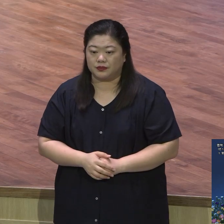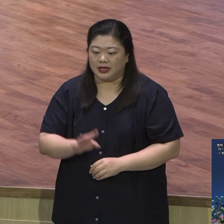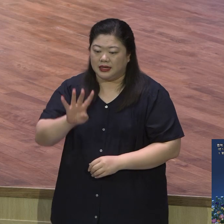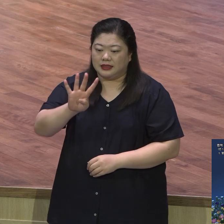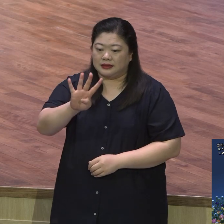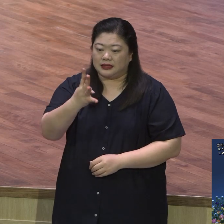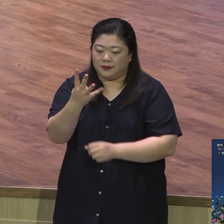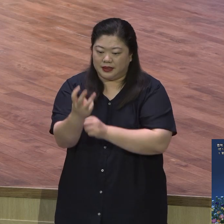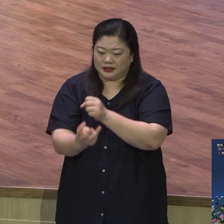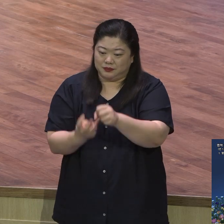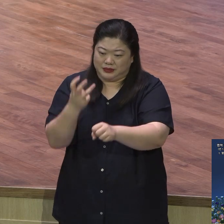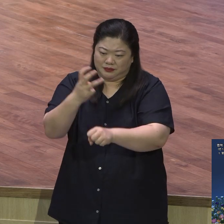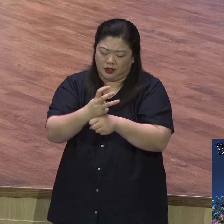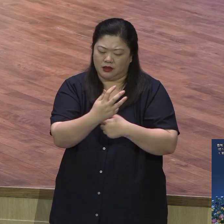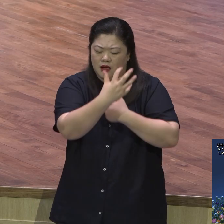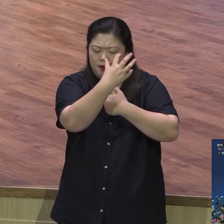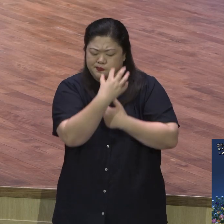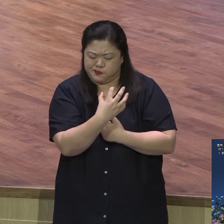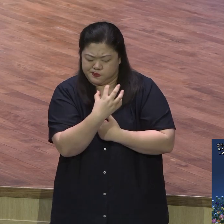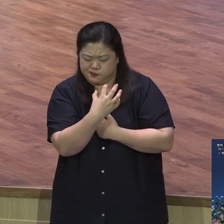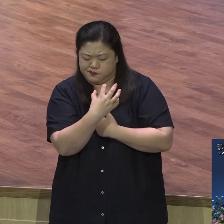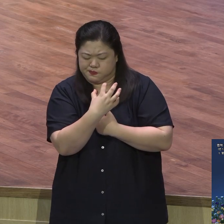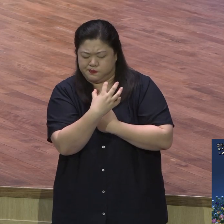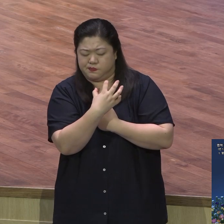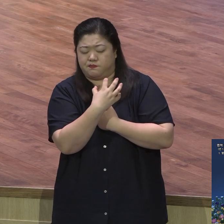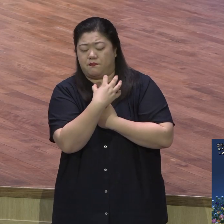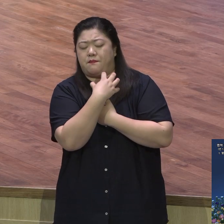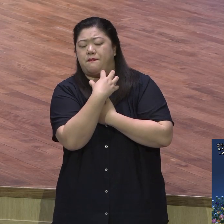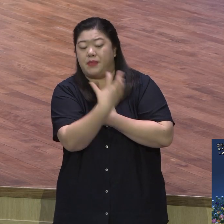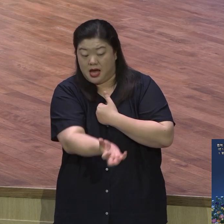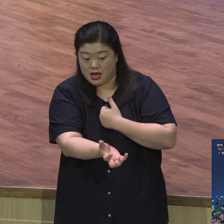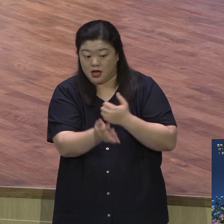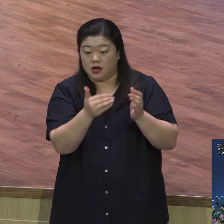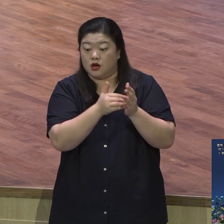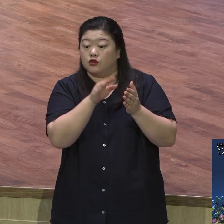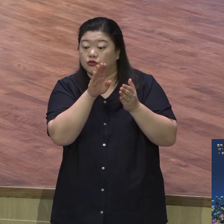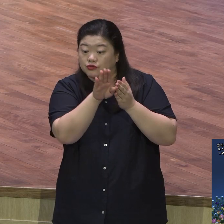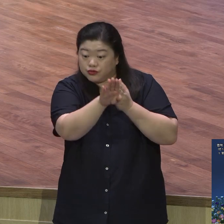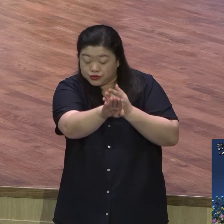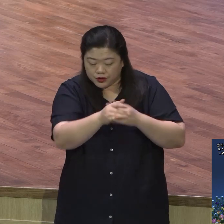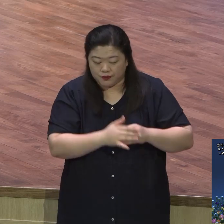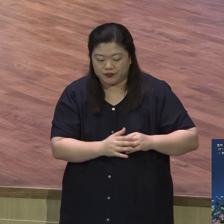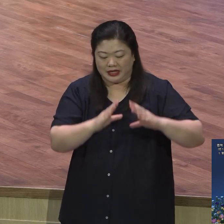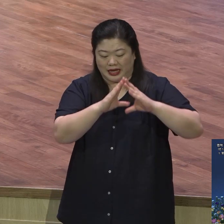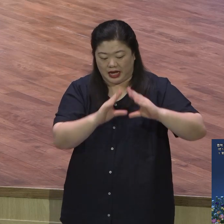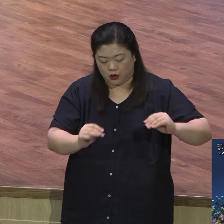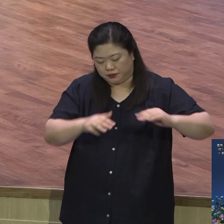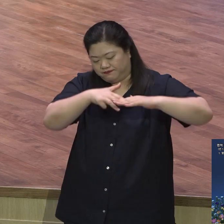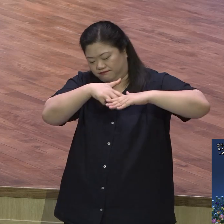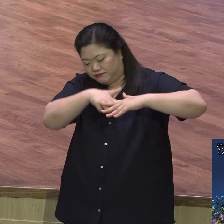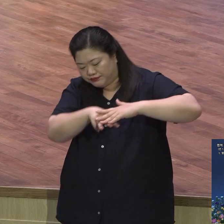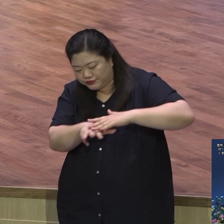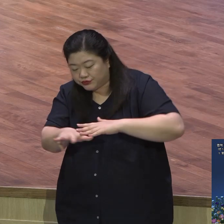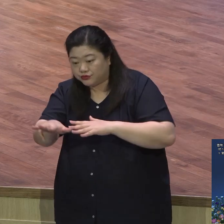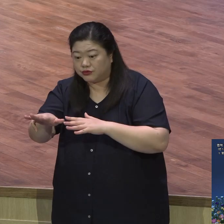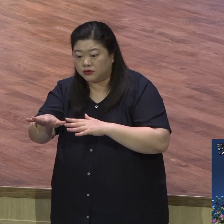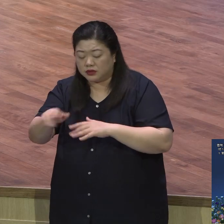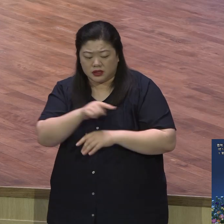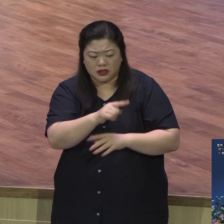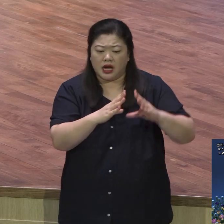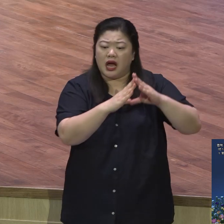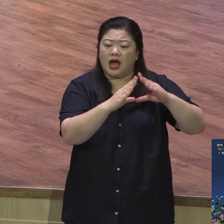430년이 끝나는 그날에 여호와의 군대가 다 애급당에서 나와 선조 430년